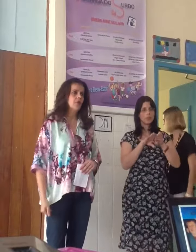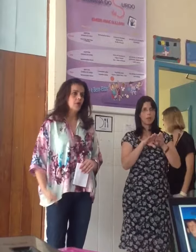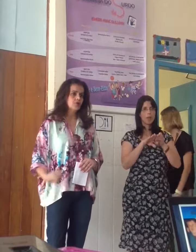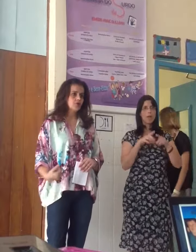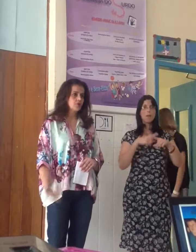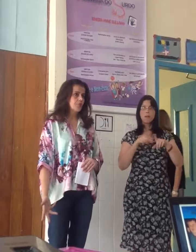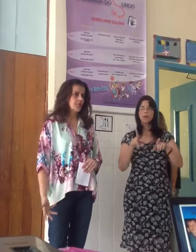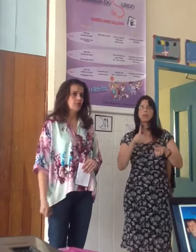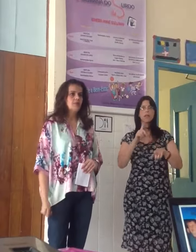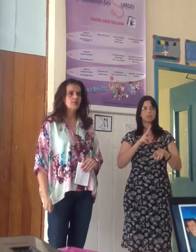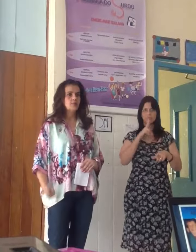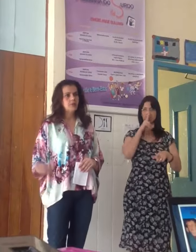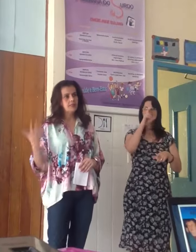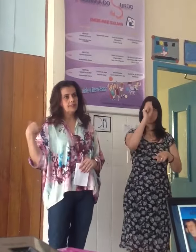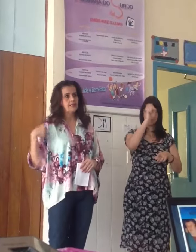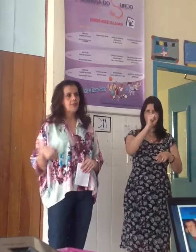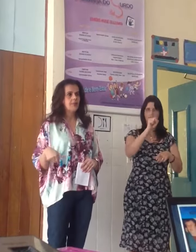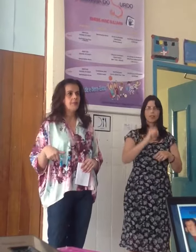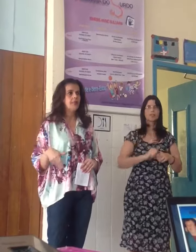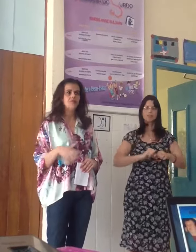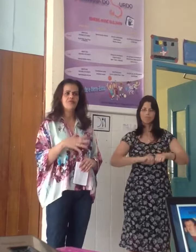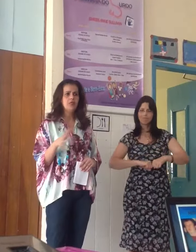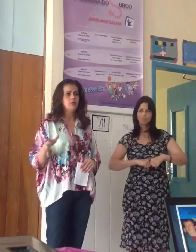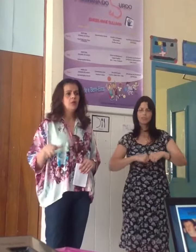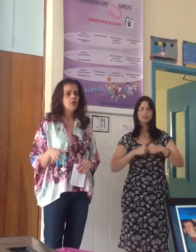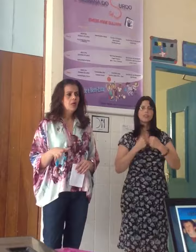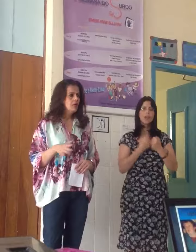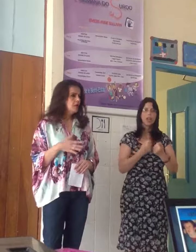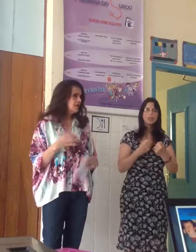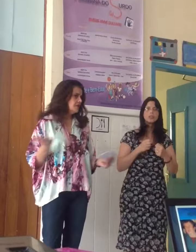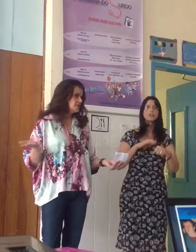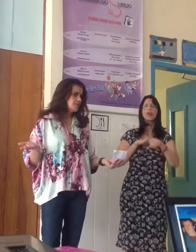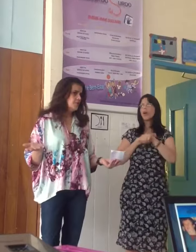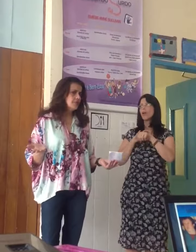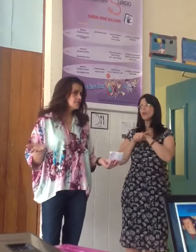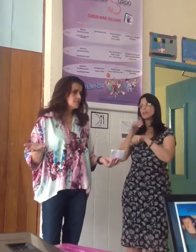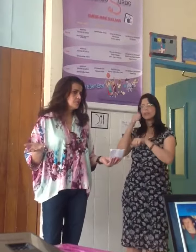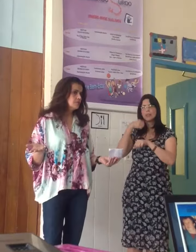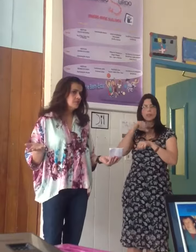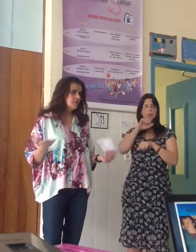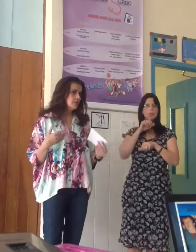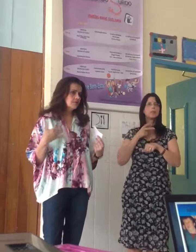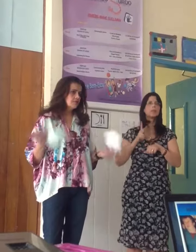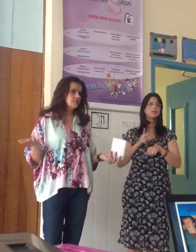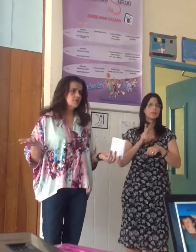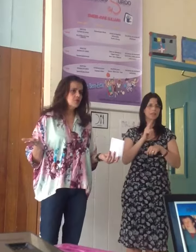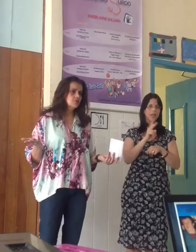sempre forte, superando, e trazia para mim, filho, assim mesmo,